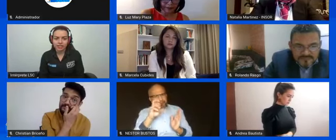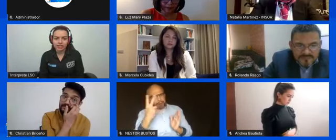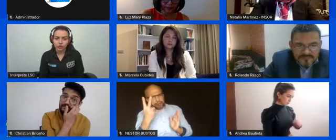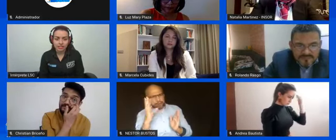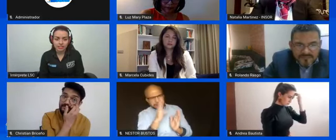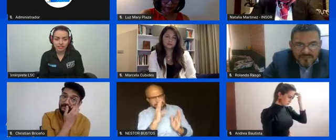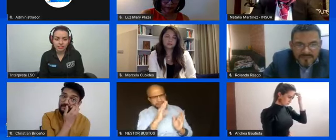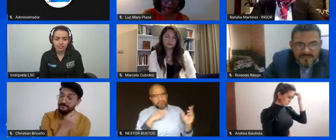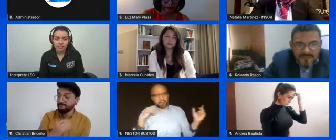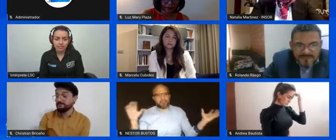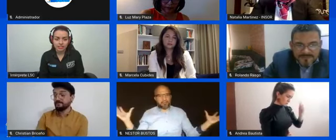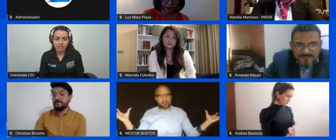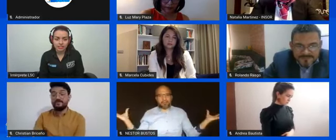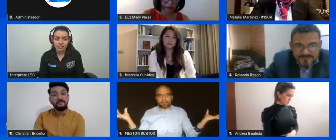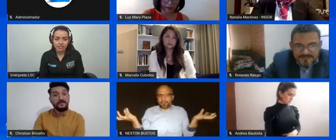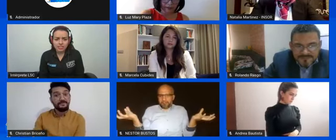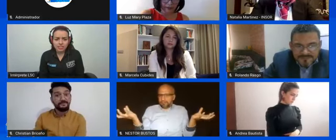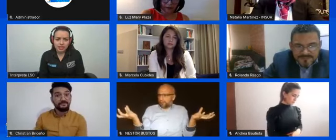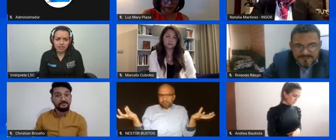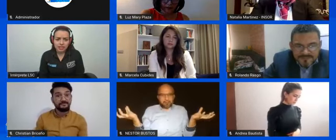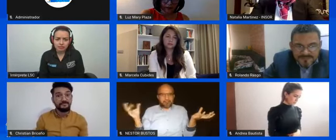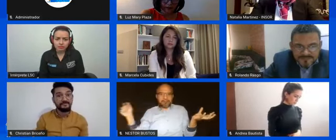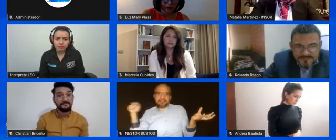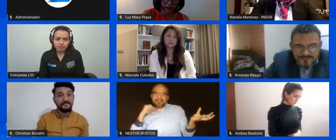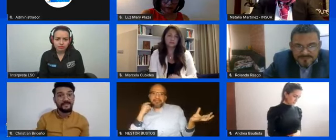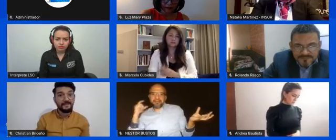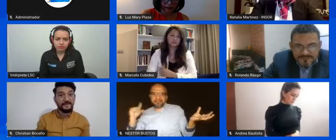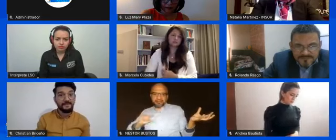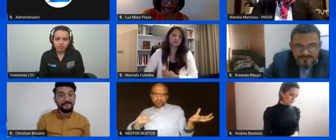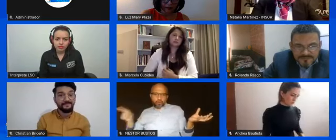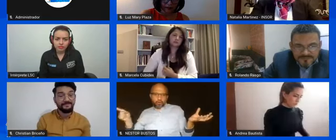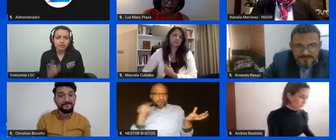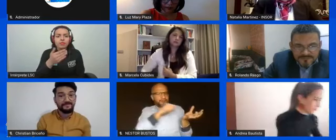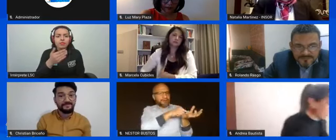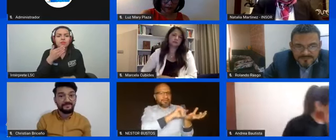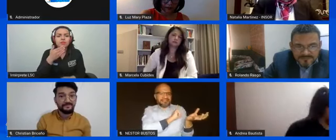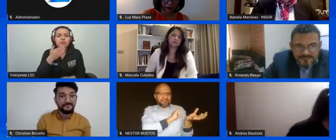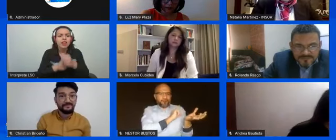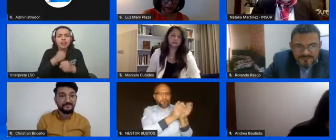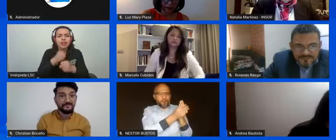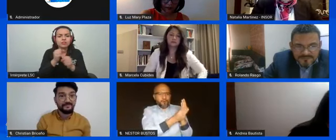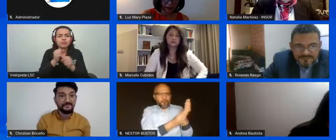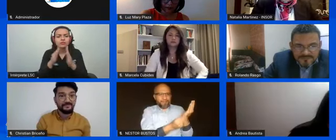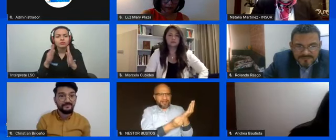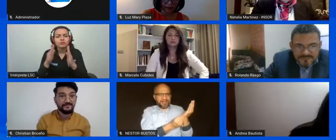que yo estuviera en el de enfoque oralizado. Allí estuve hasta...